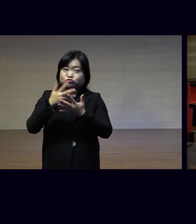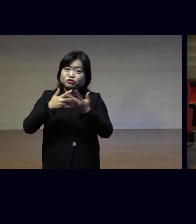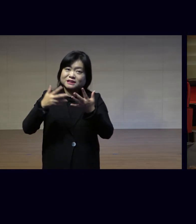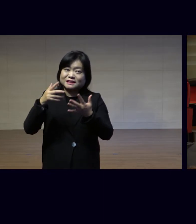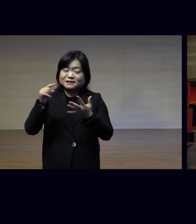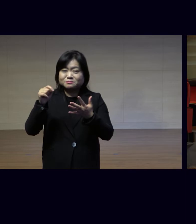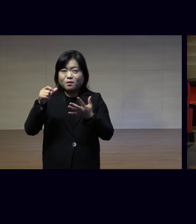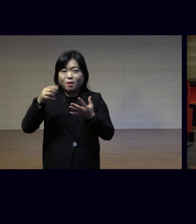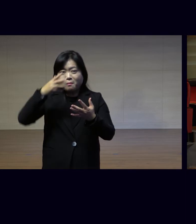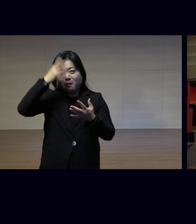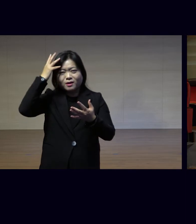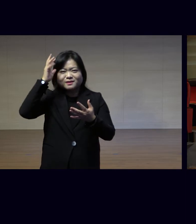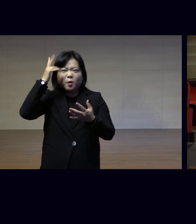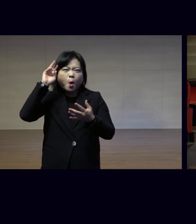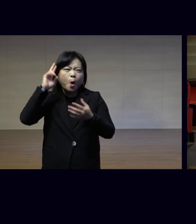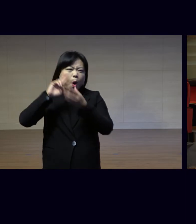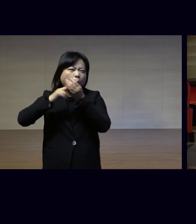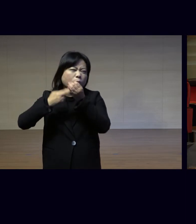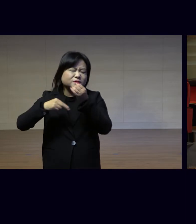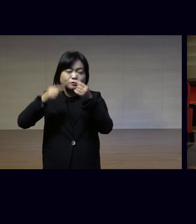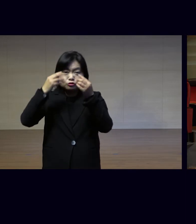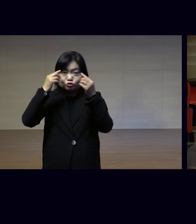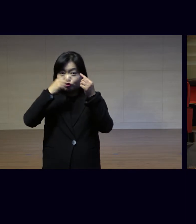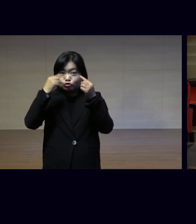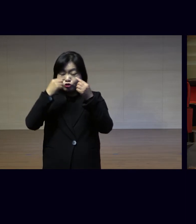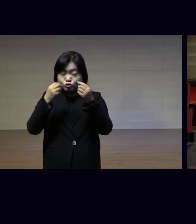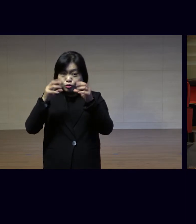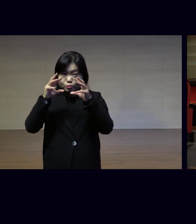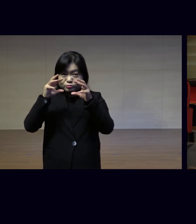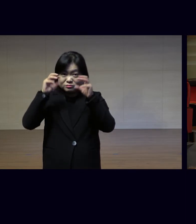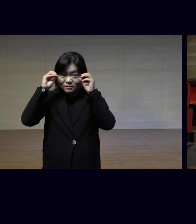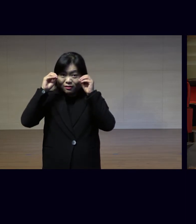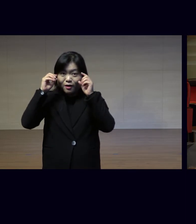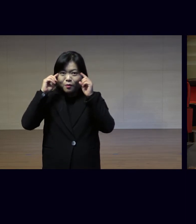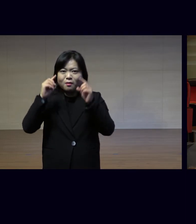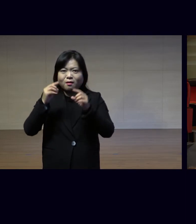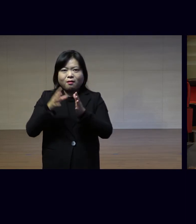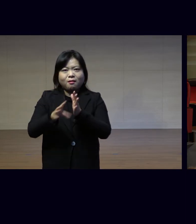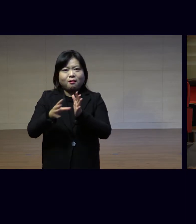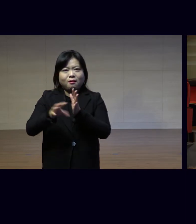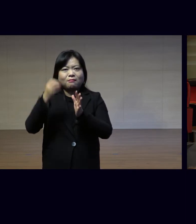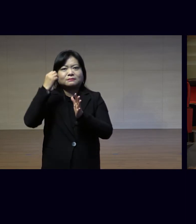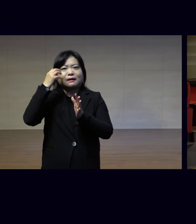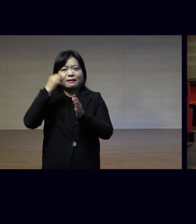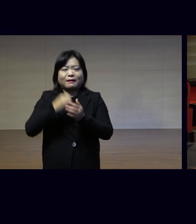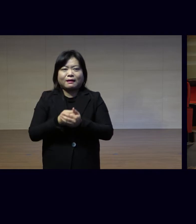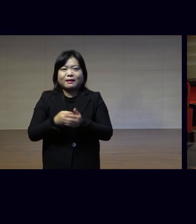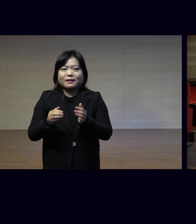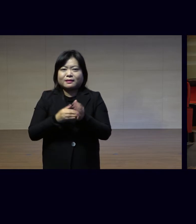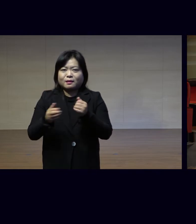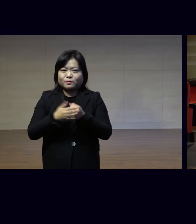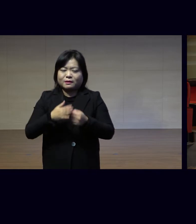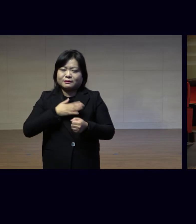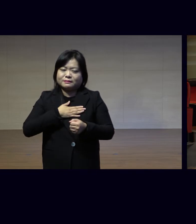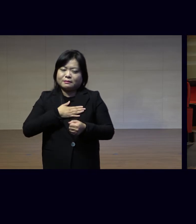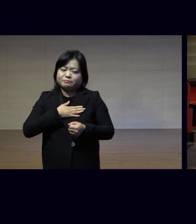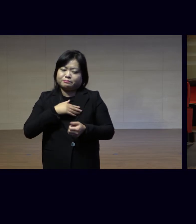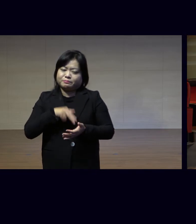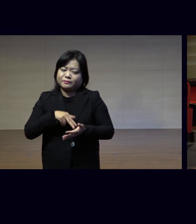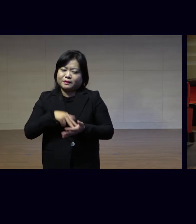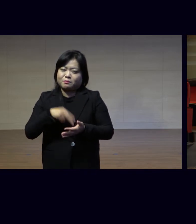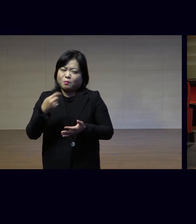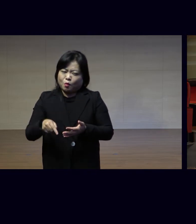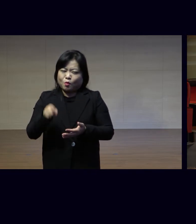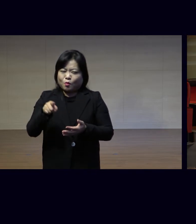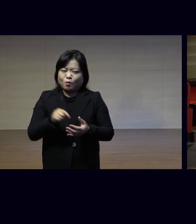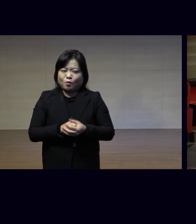뭐 머리는 곱슬이고 눈은 푹 들어가고 좀 이상하잖아요. 그래서 멋있잖아요. 예, 그래서 제가 생각할 때